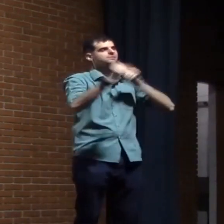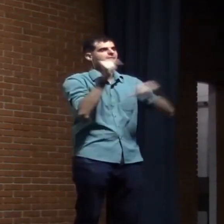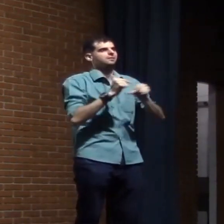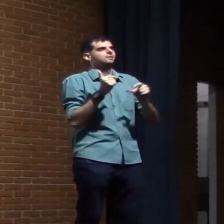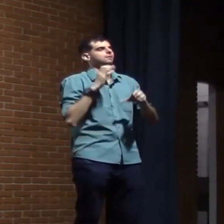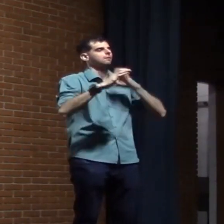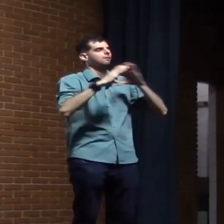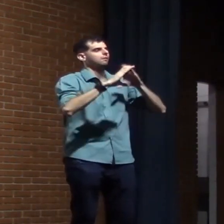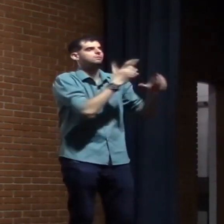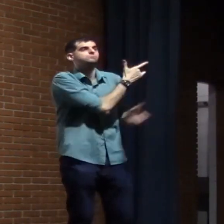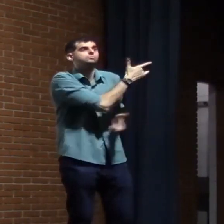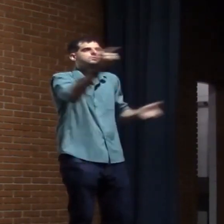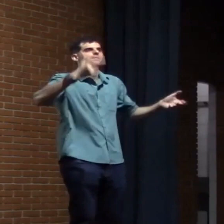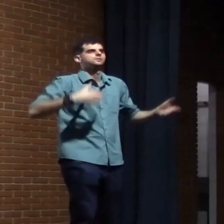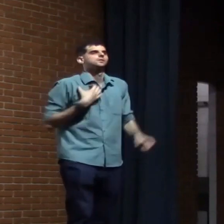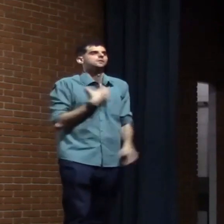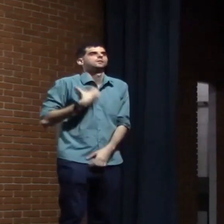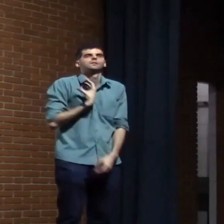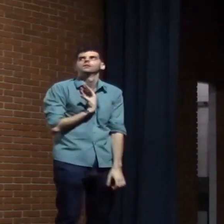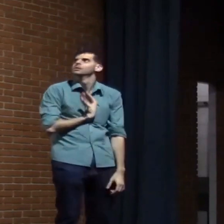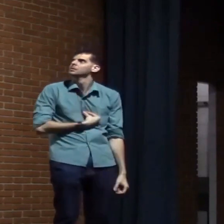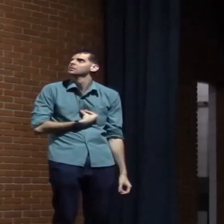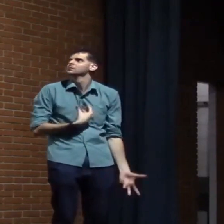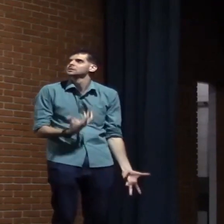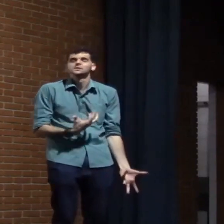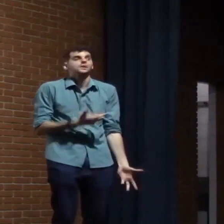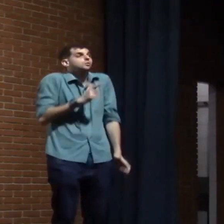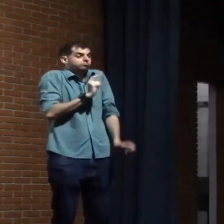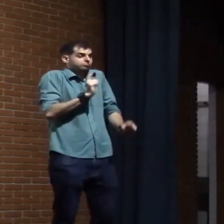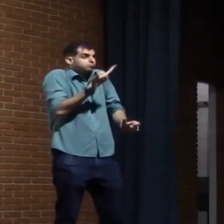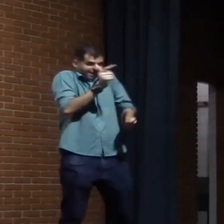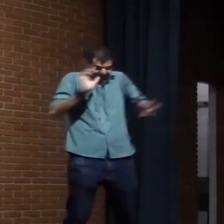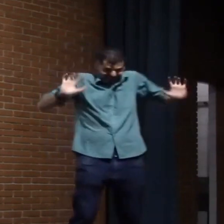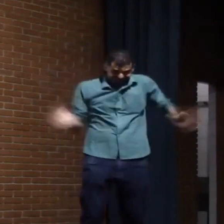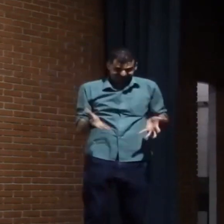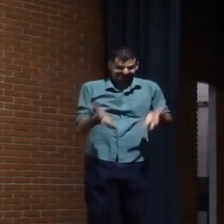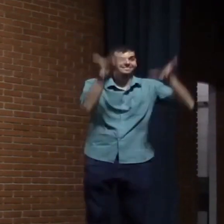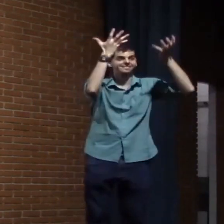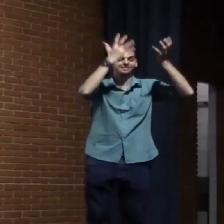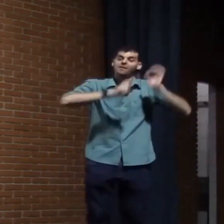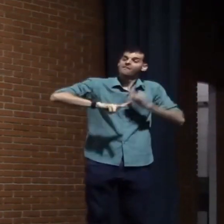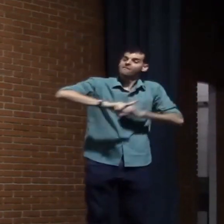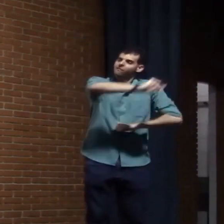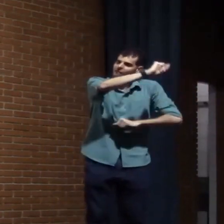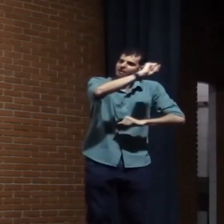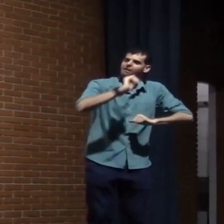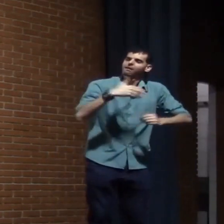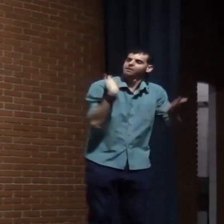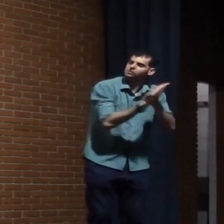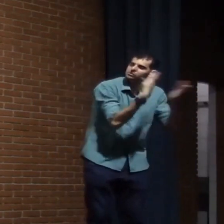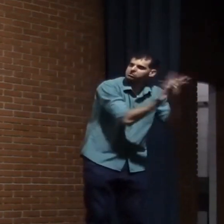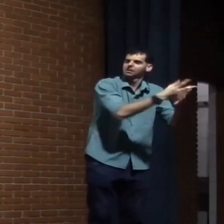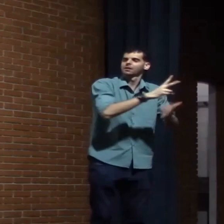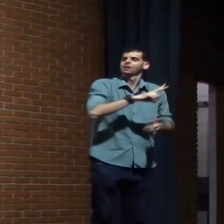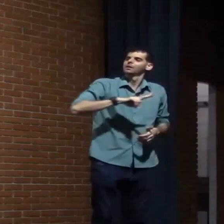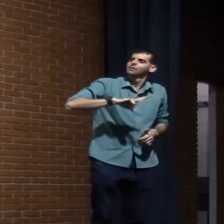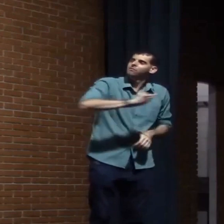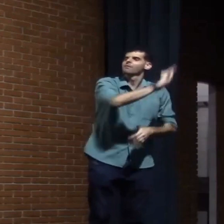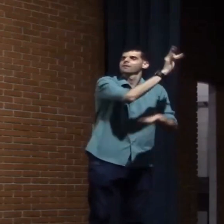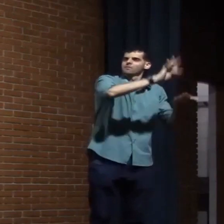interagir dentro da empresa, não conseguem se comunicar com os outros funcionários e aí acaba se tornando um peso. É necessário que a empresa